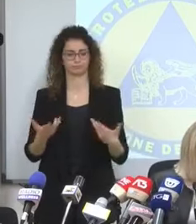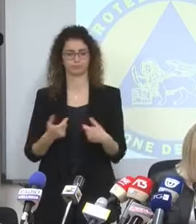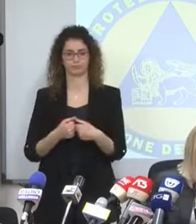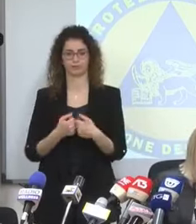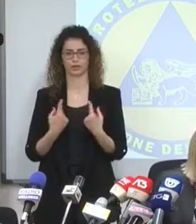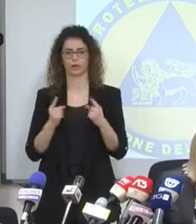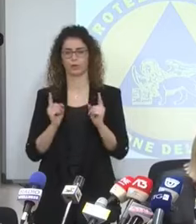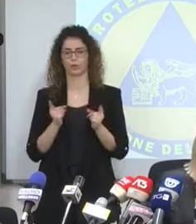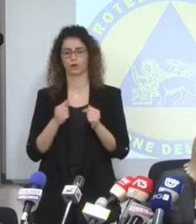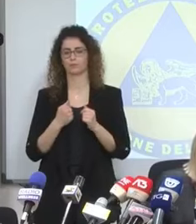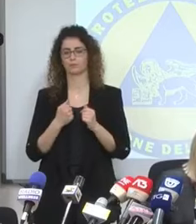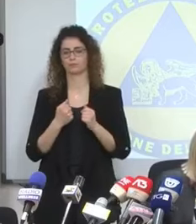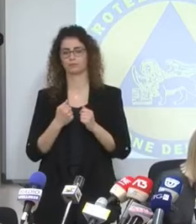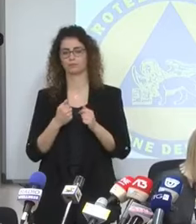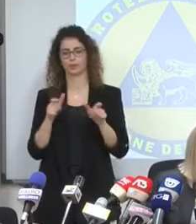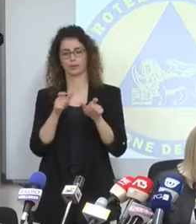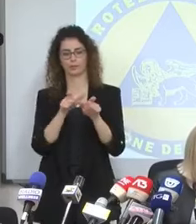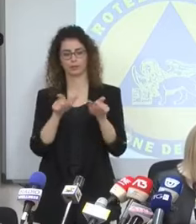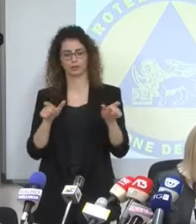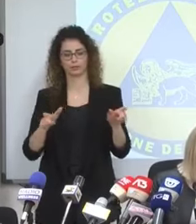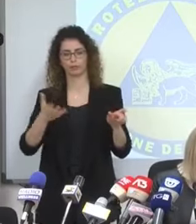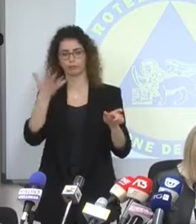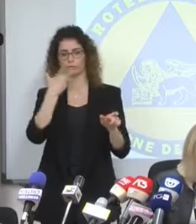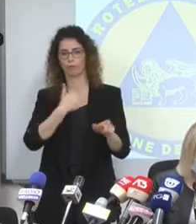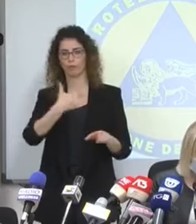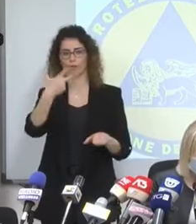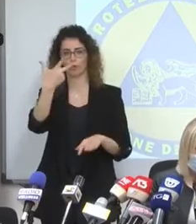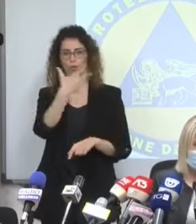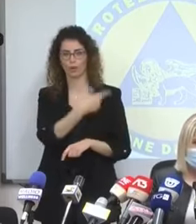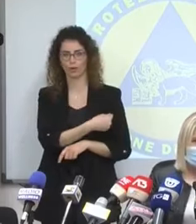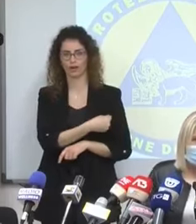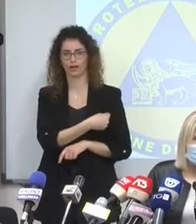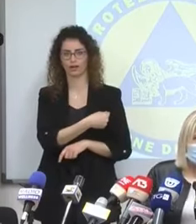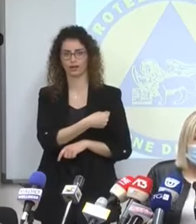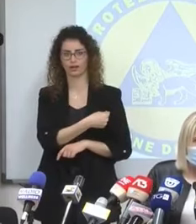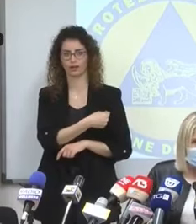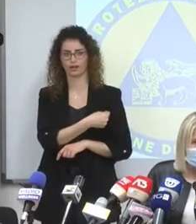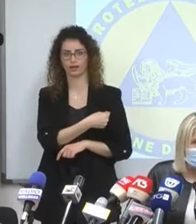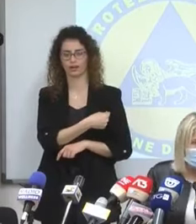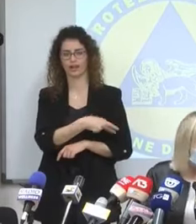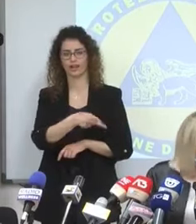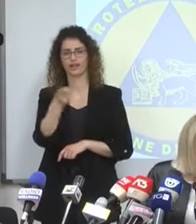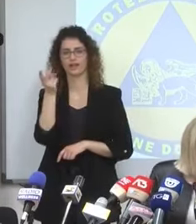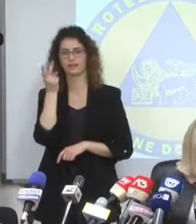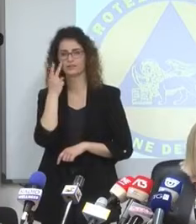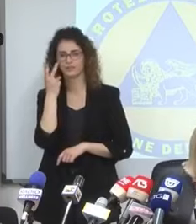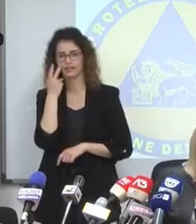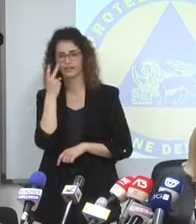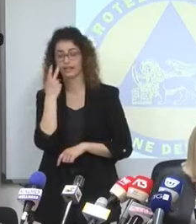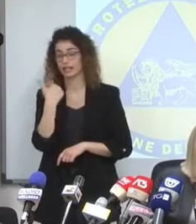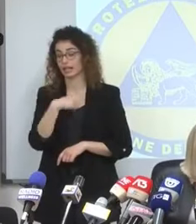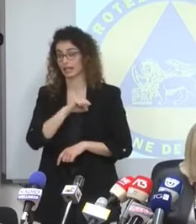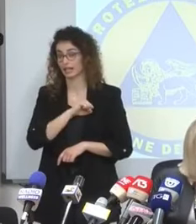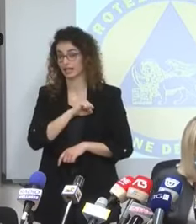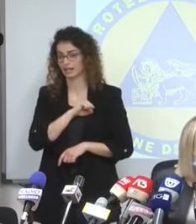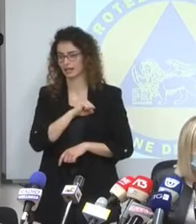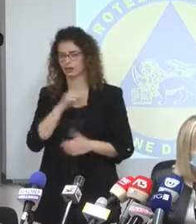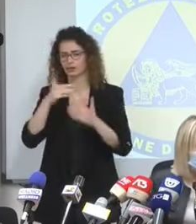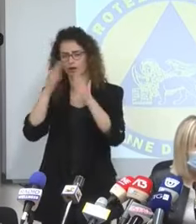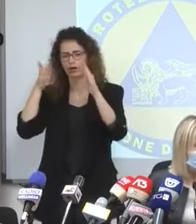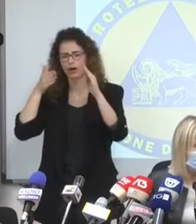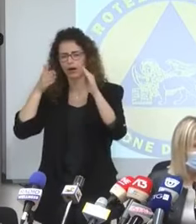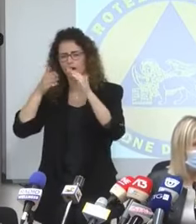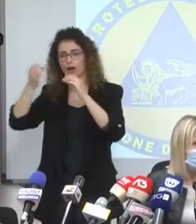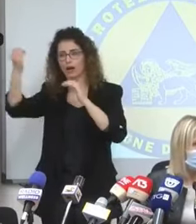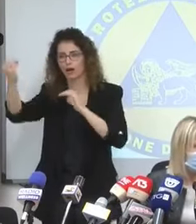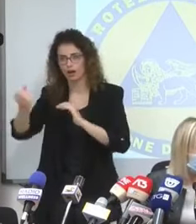La voglia di essere vaccinati e di vedere quindi, io credo, insomma, questa luce in fondo al